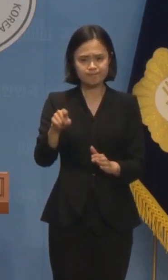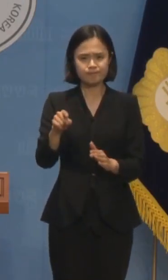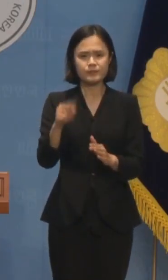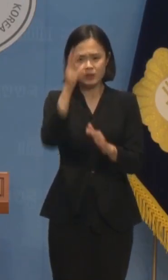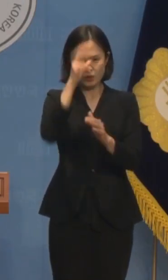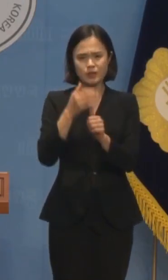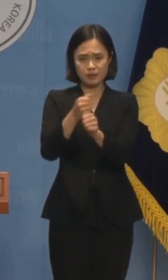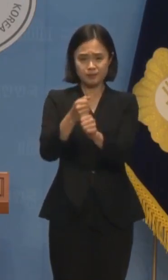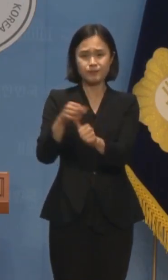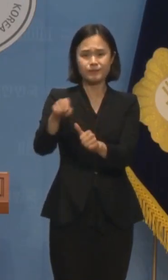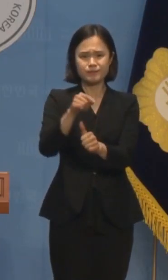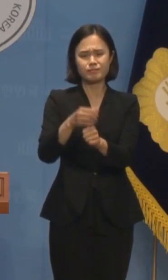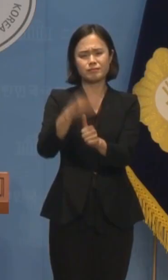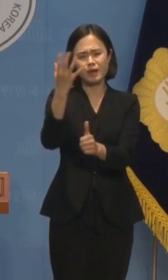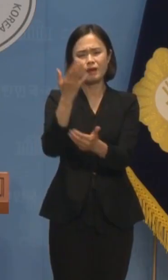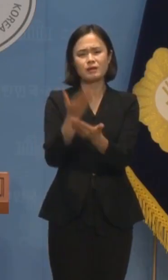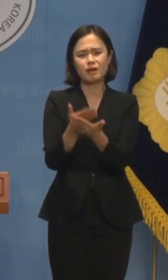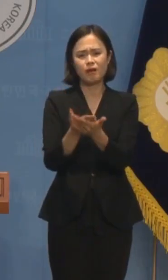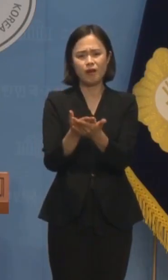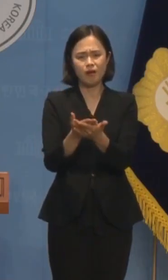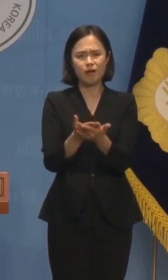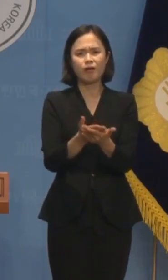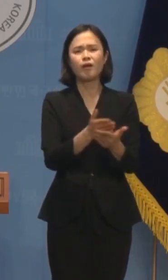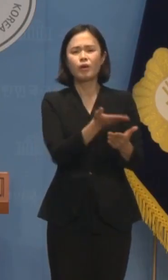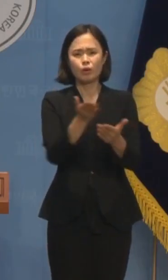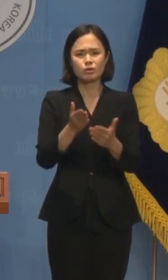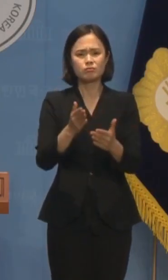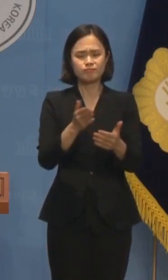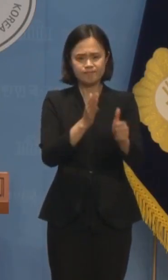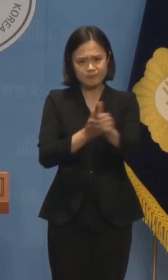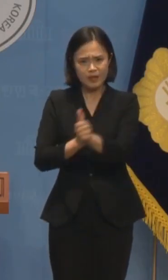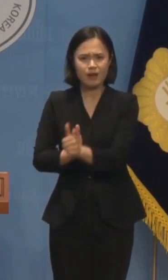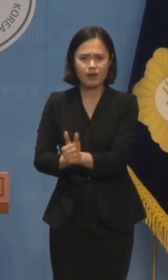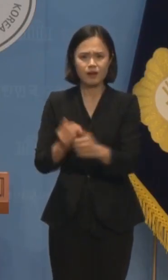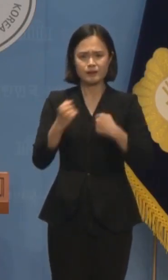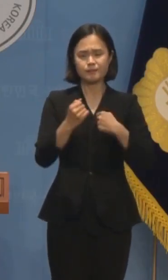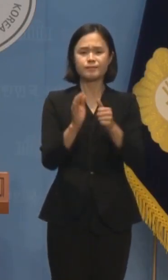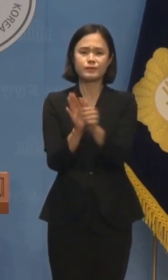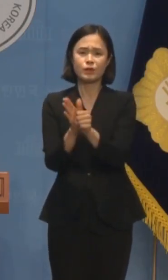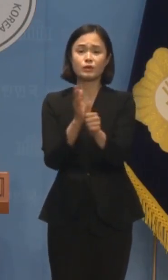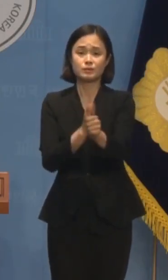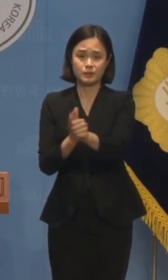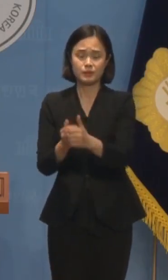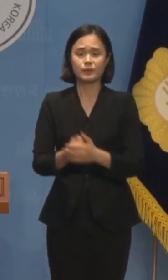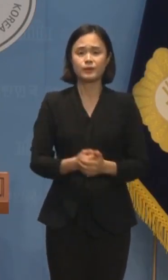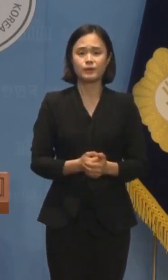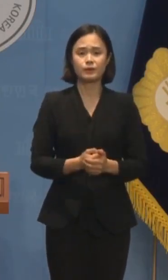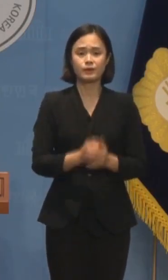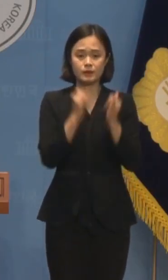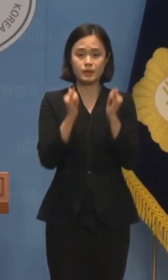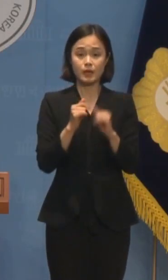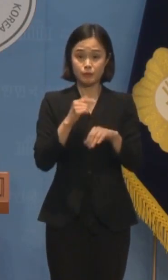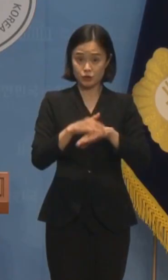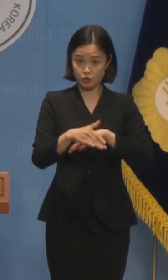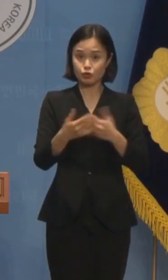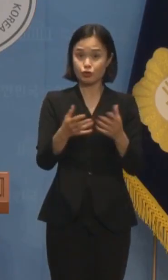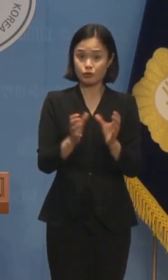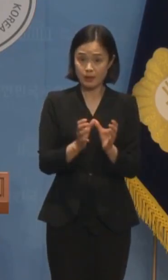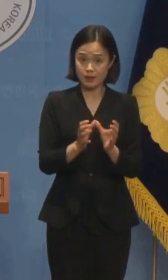위해 자신을 아끼지 않은 동지들에게 응원과 힘이 됩시다. 사회민주당은 건설